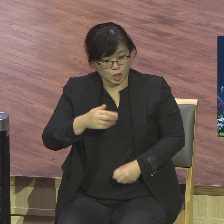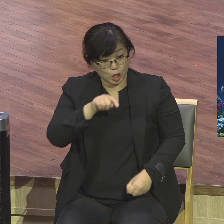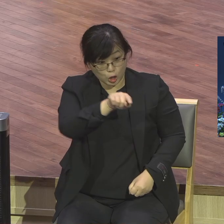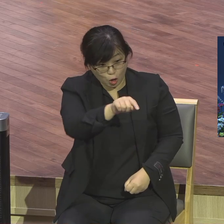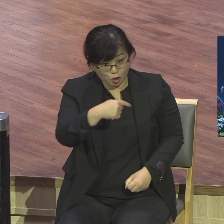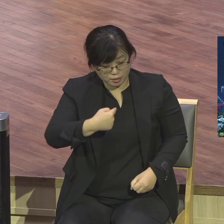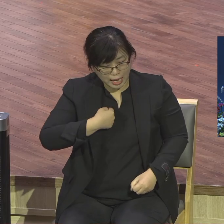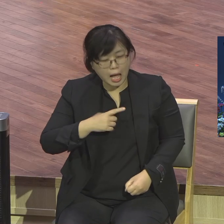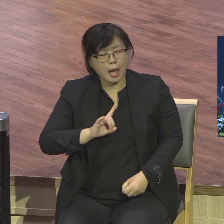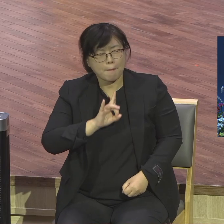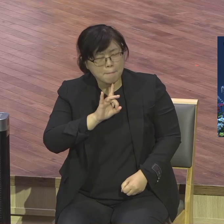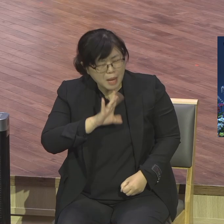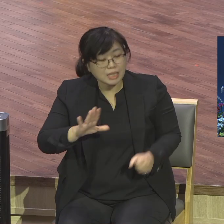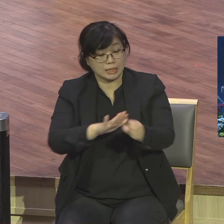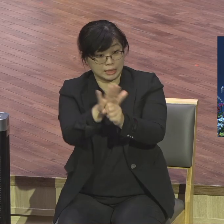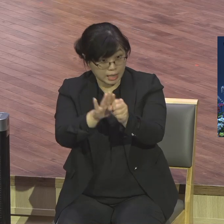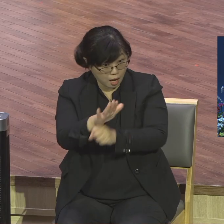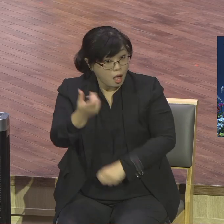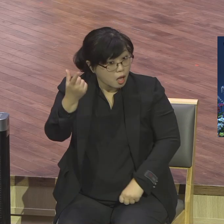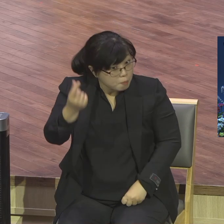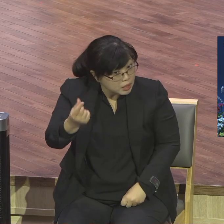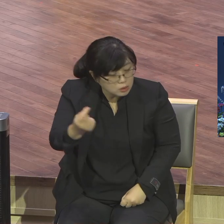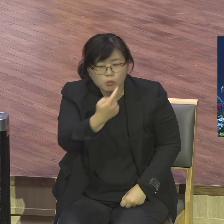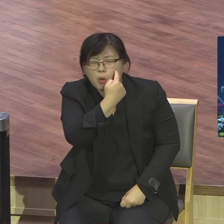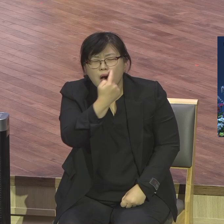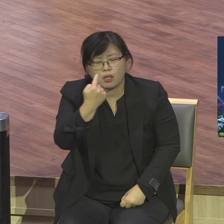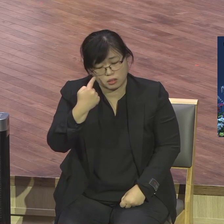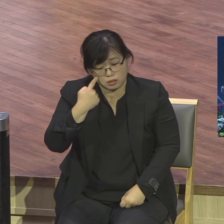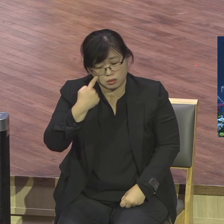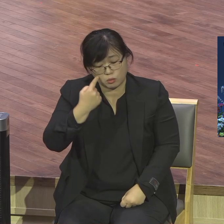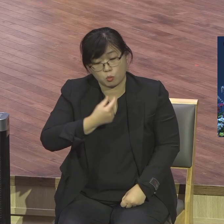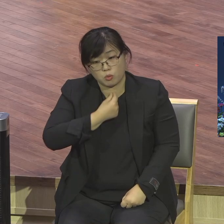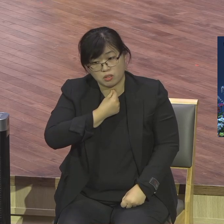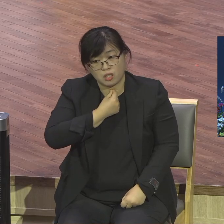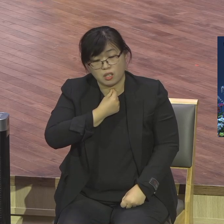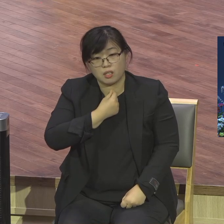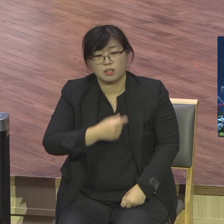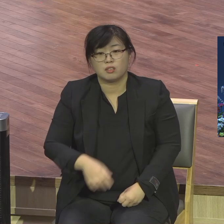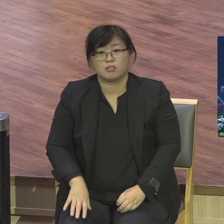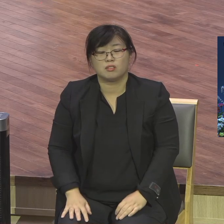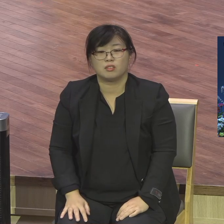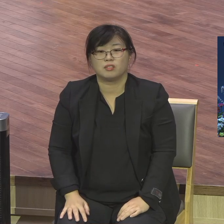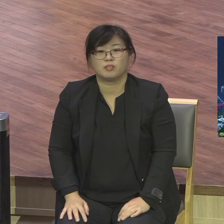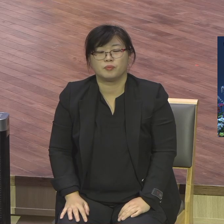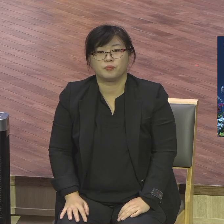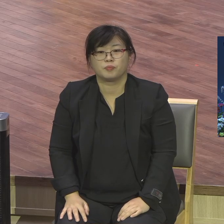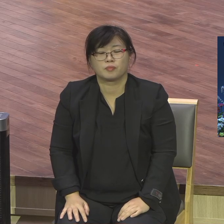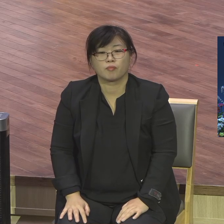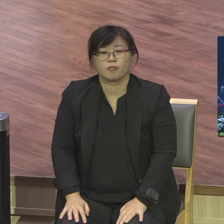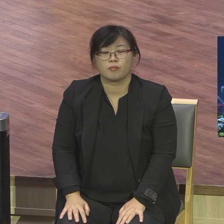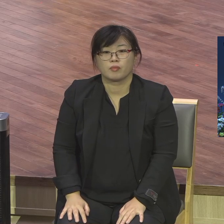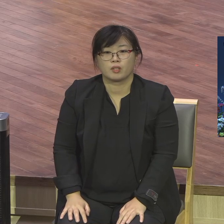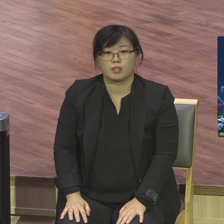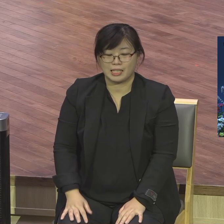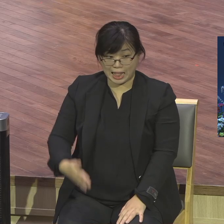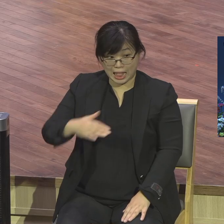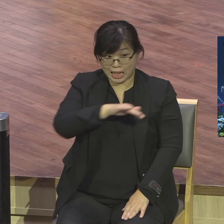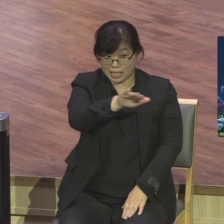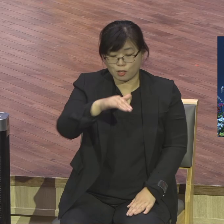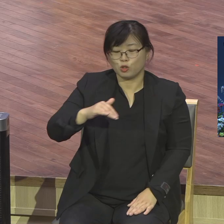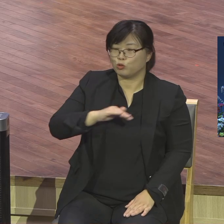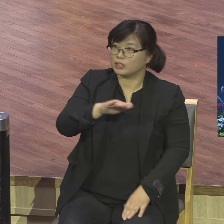그러니까요 하나님의 사랑을 나누는 현상이 뭐냐 여러분 하나님을 사랑한다